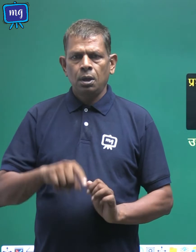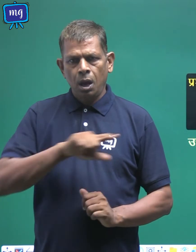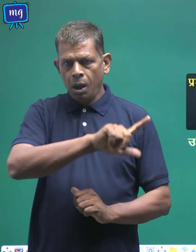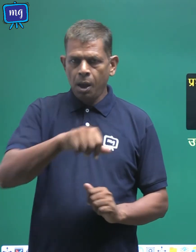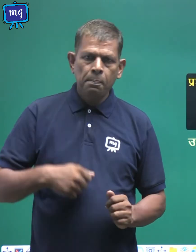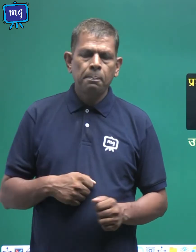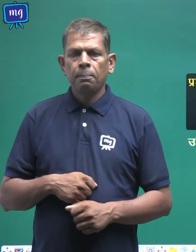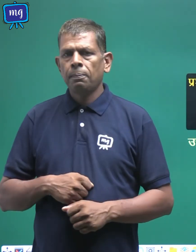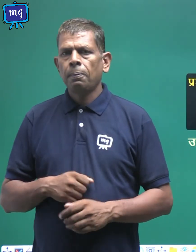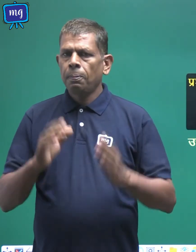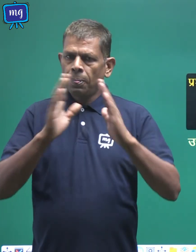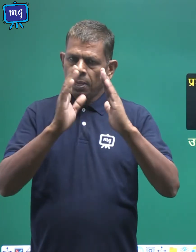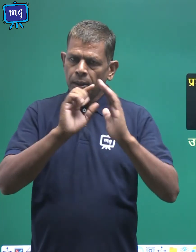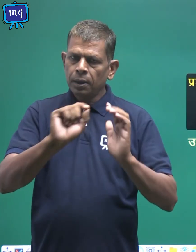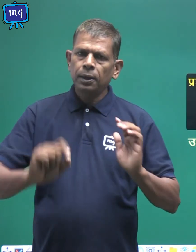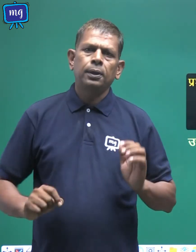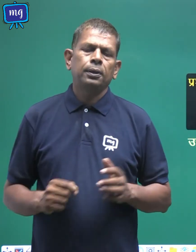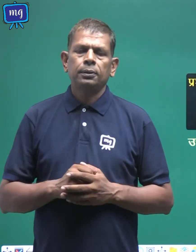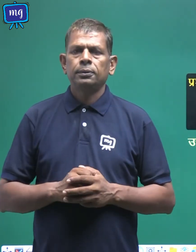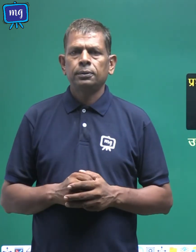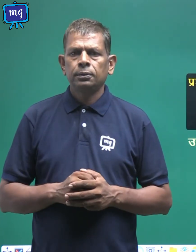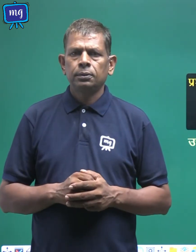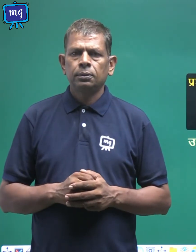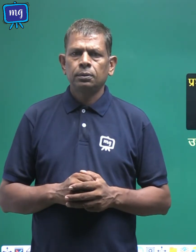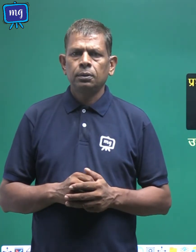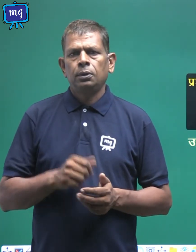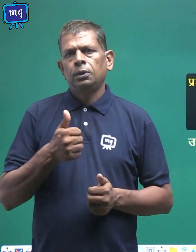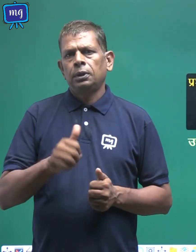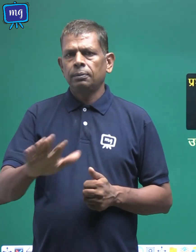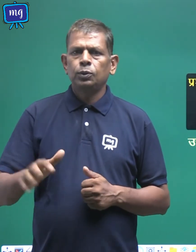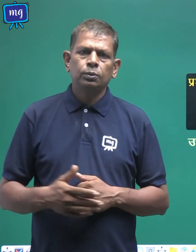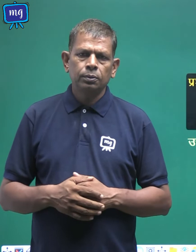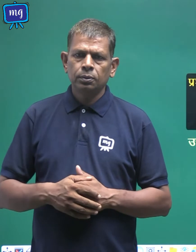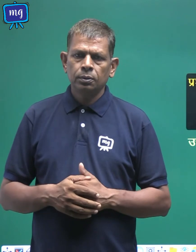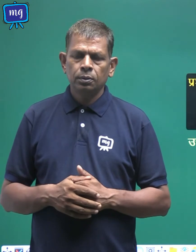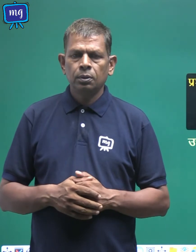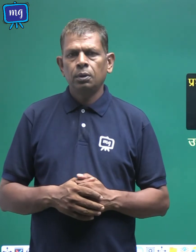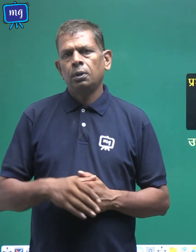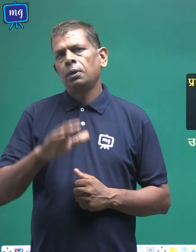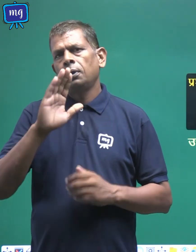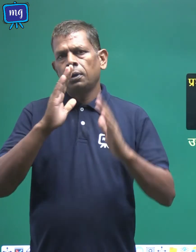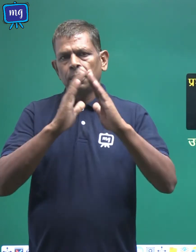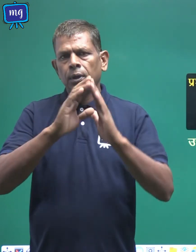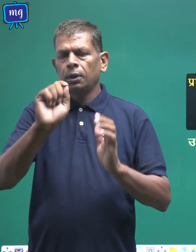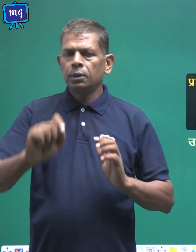आप गृह कार्य करेंगे। ठीक है बच्चों। गृह